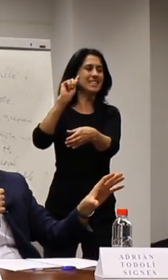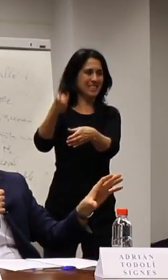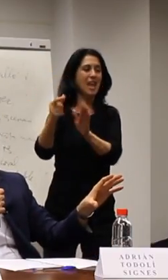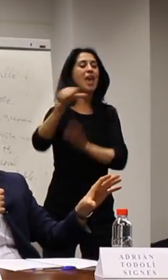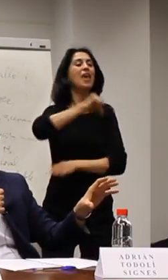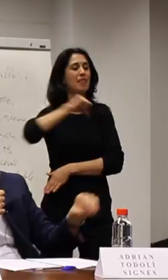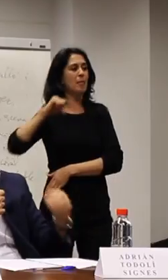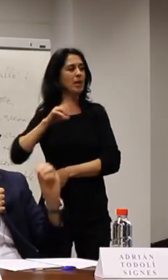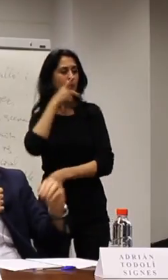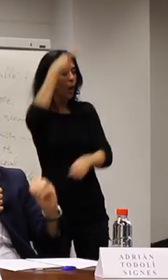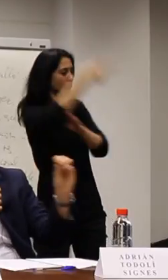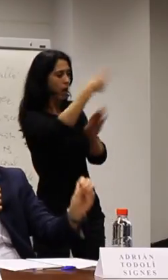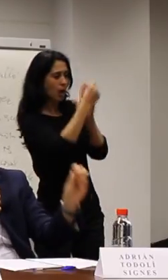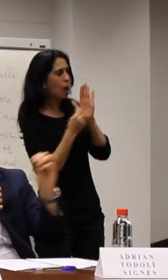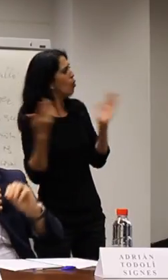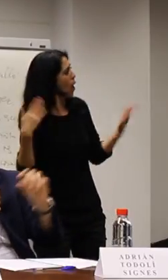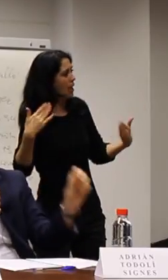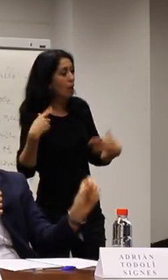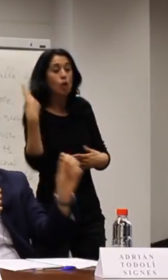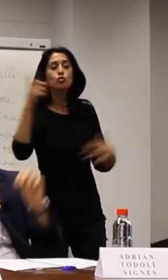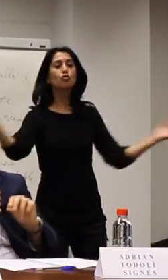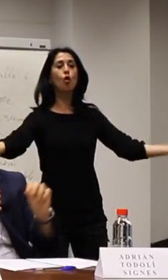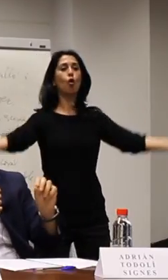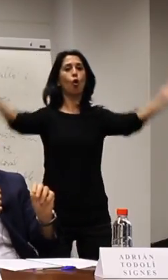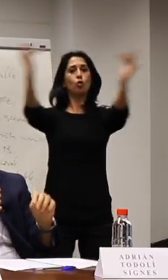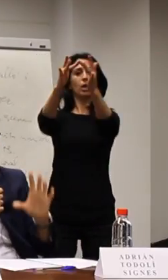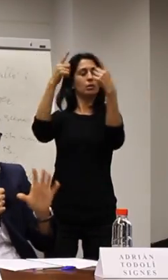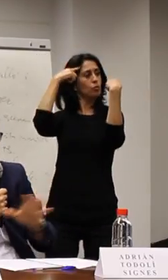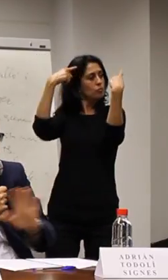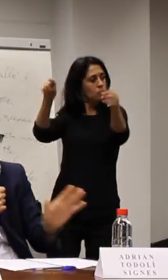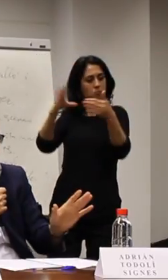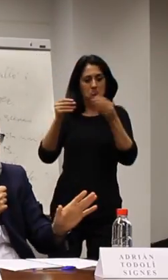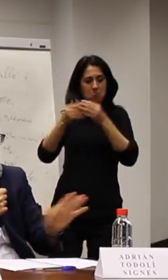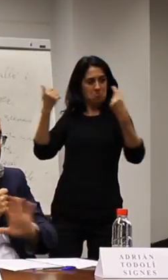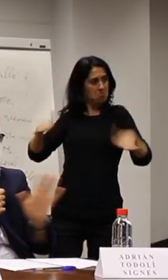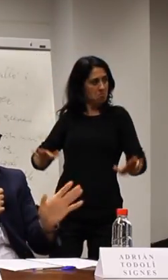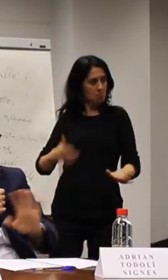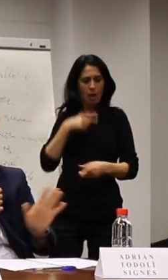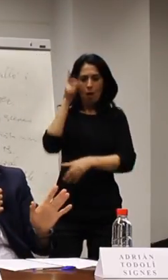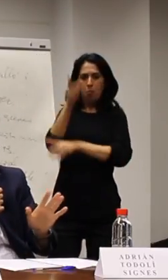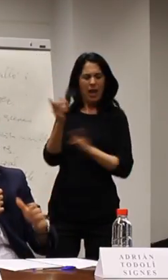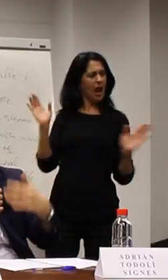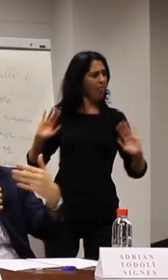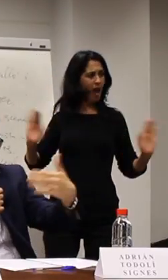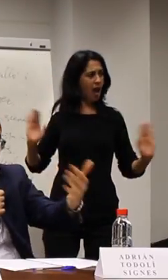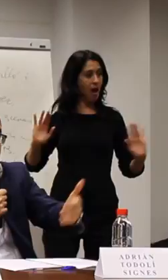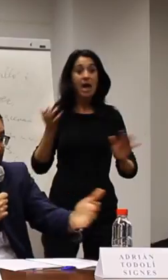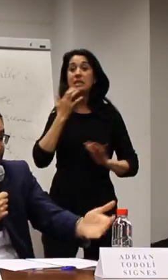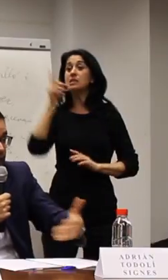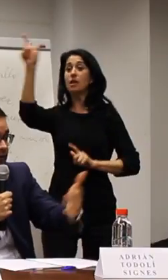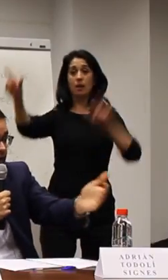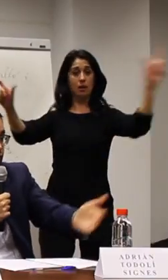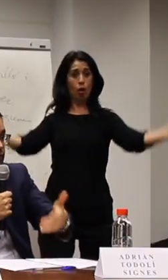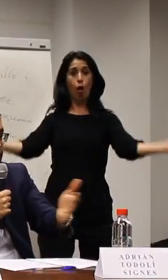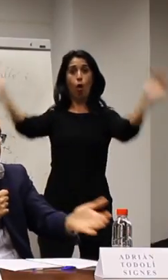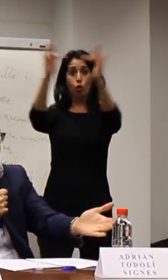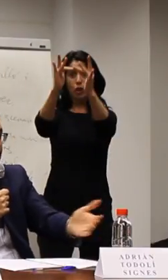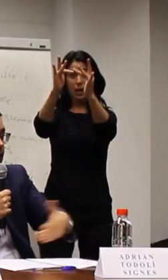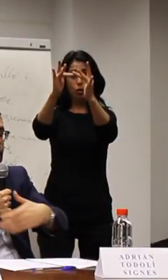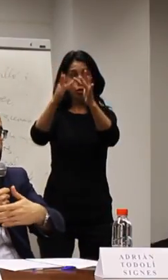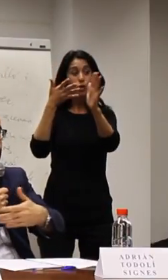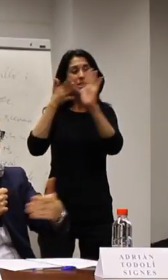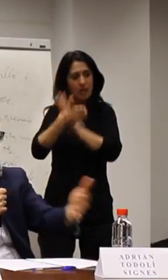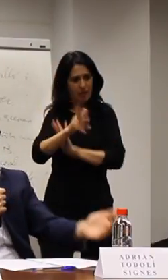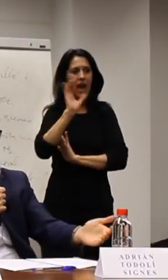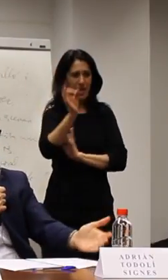ninguna instrucción. Es decir, que realmente simplemente ponen en contacto. Y si pones realmente solamente en contacto, la propia ley te dice que entonces